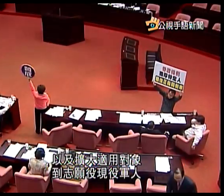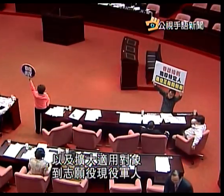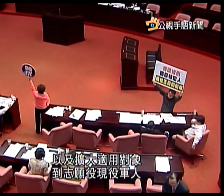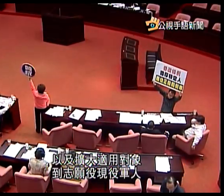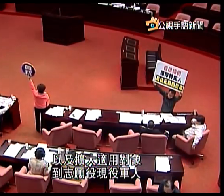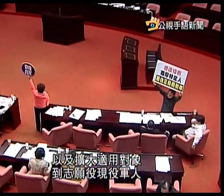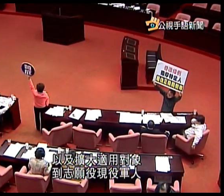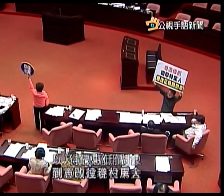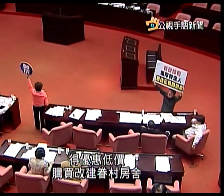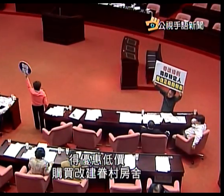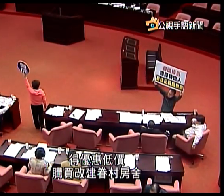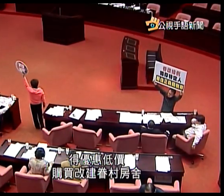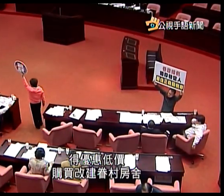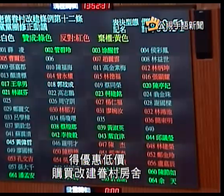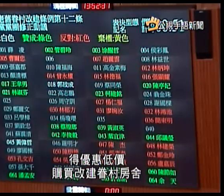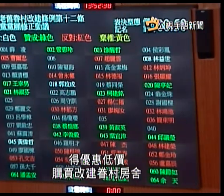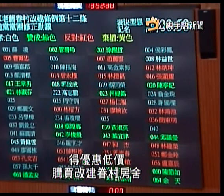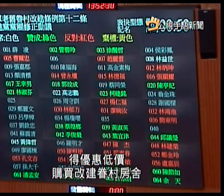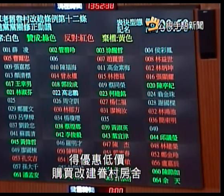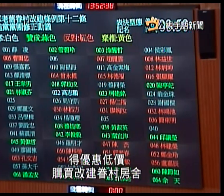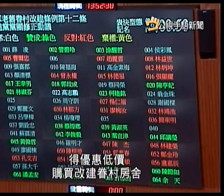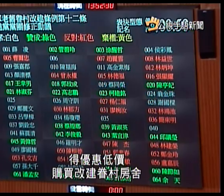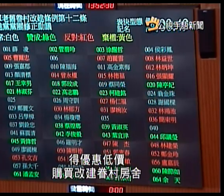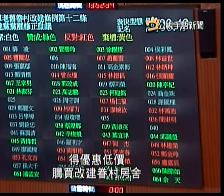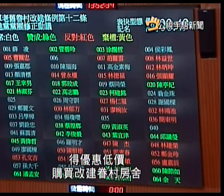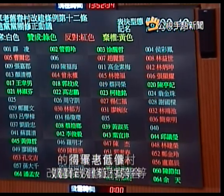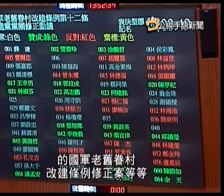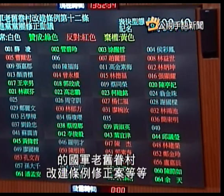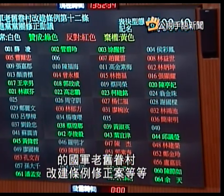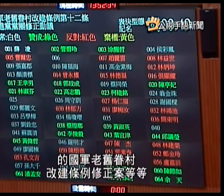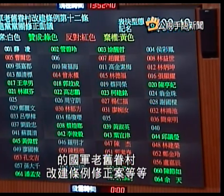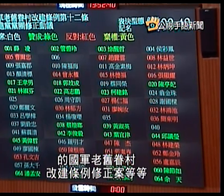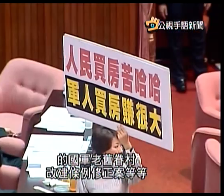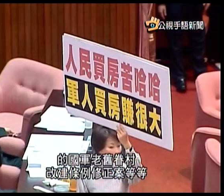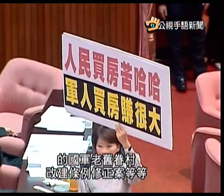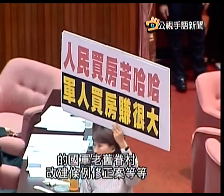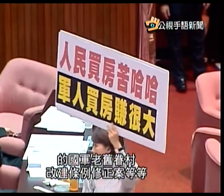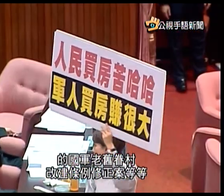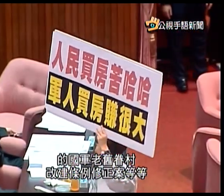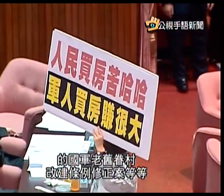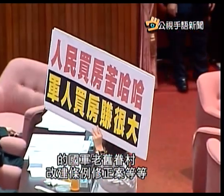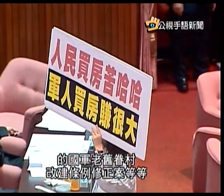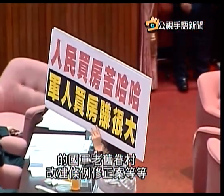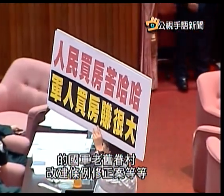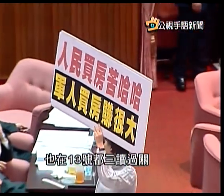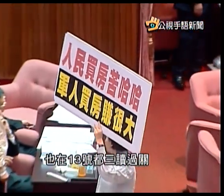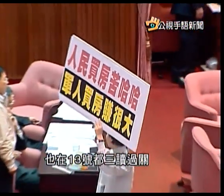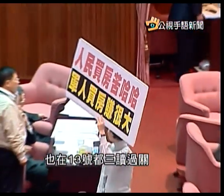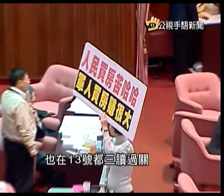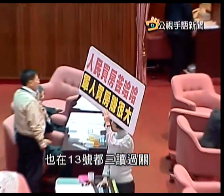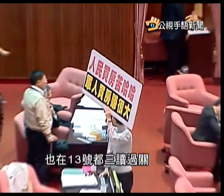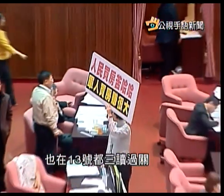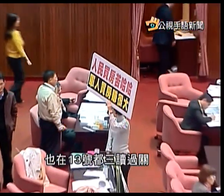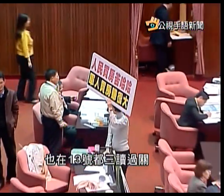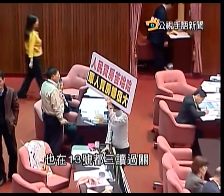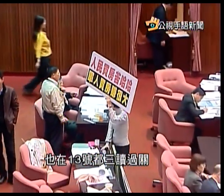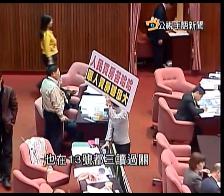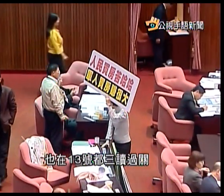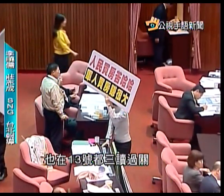军人，得优惠低价购买改建眷村房舍的国军老旧眷村改建条例修正案等等法案，也在13号三读过关。记者李晓庄